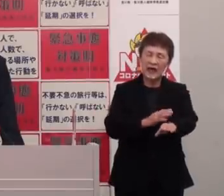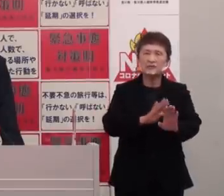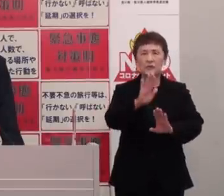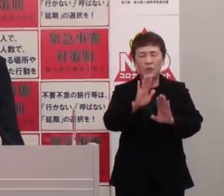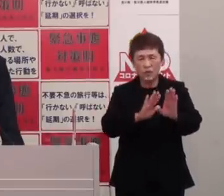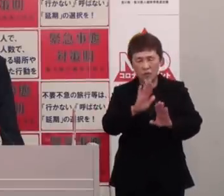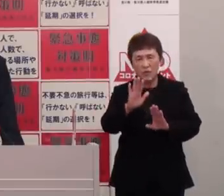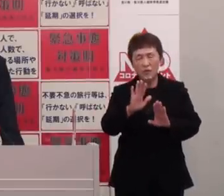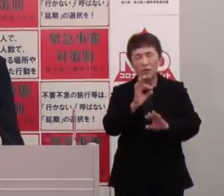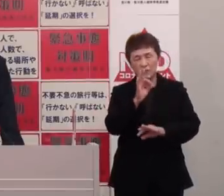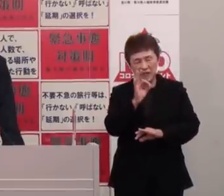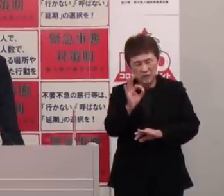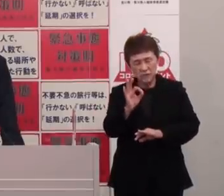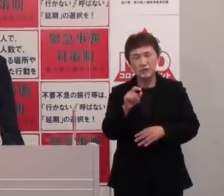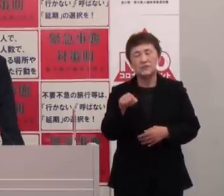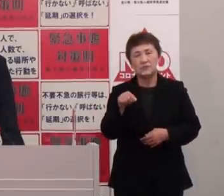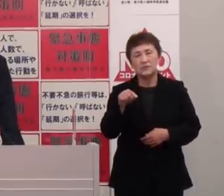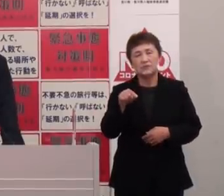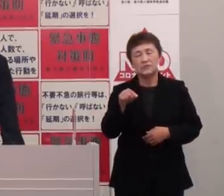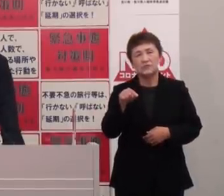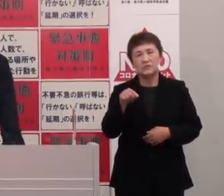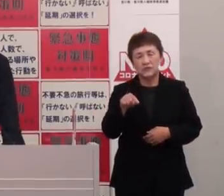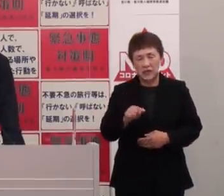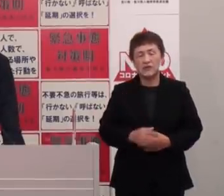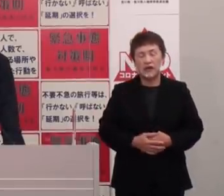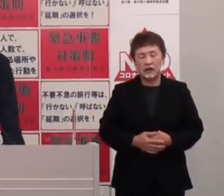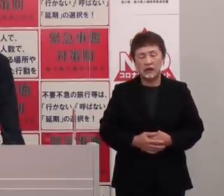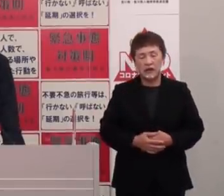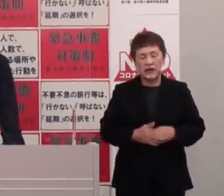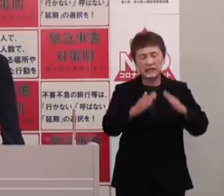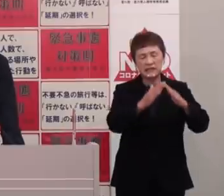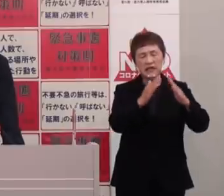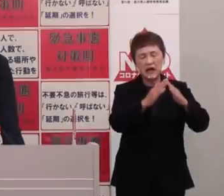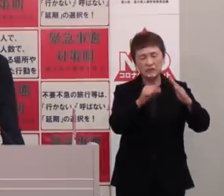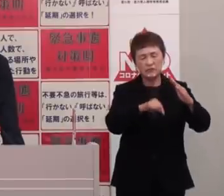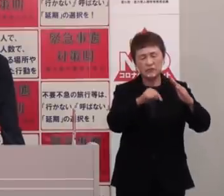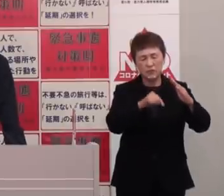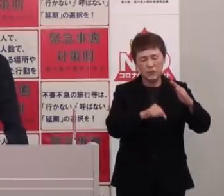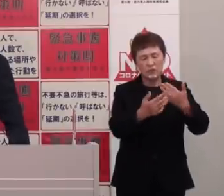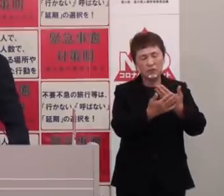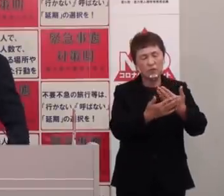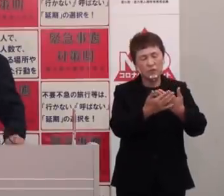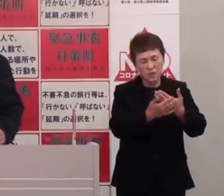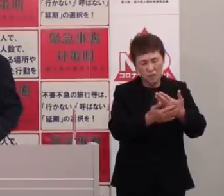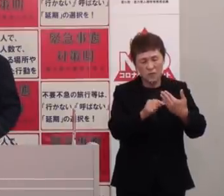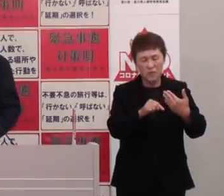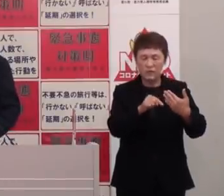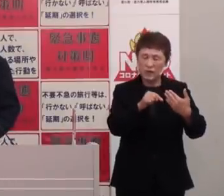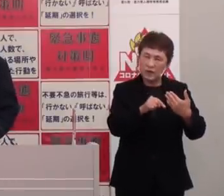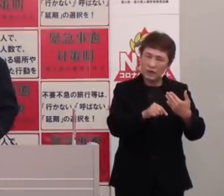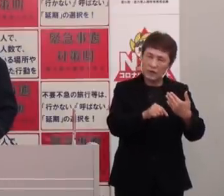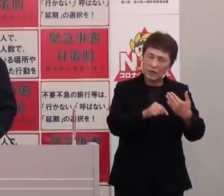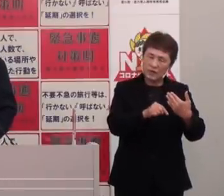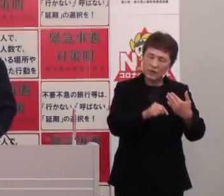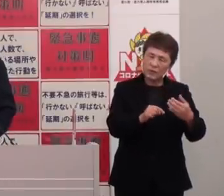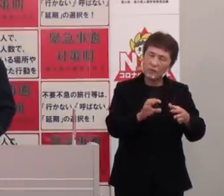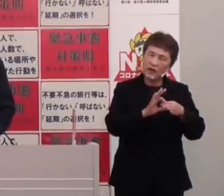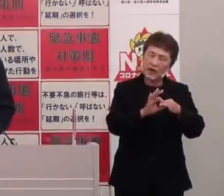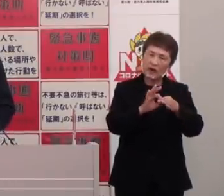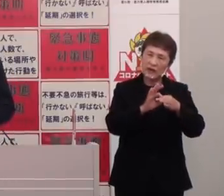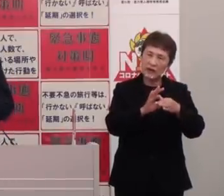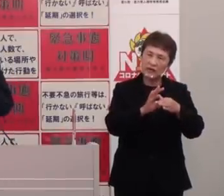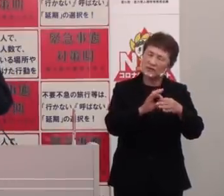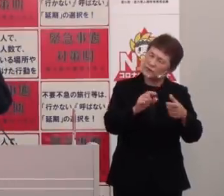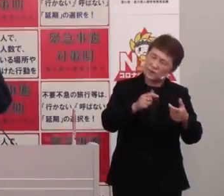療養を最終的にどう見るかというお話ともちょっとそ